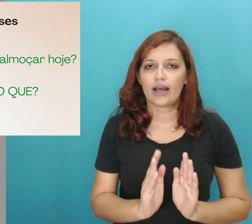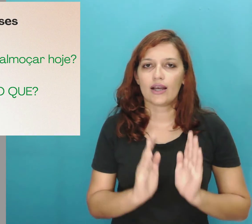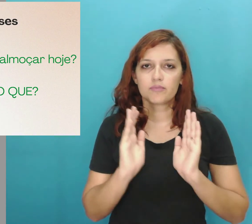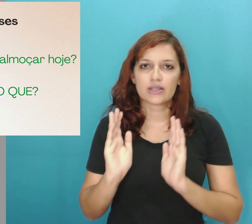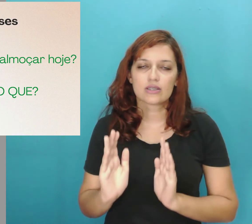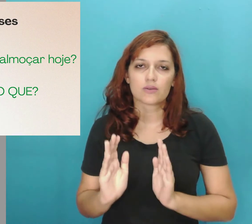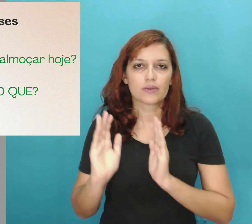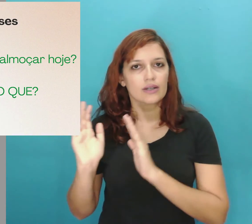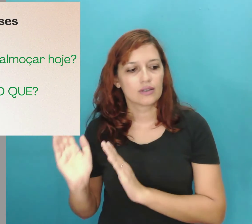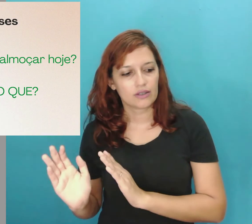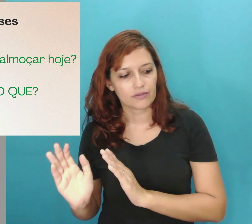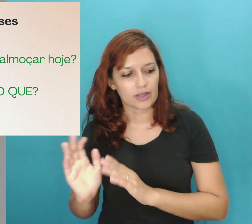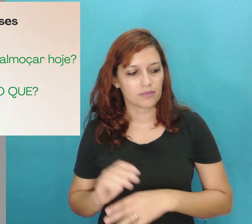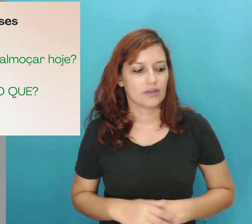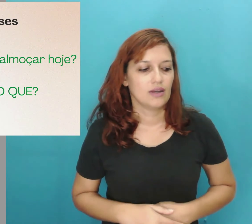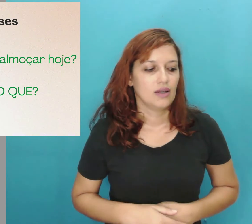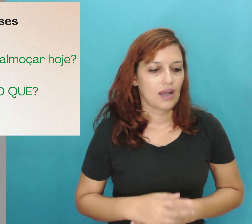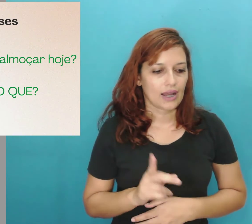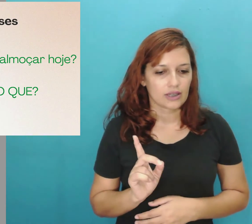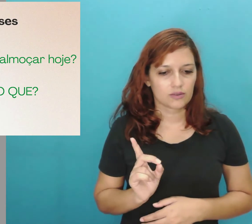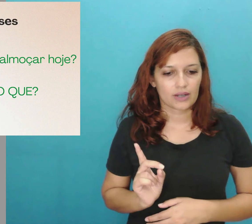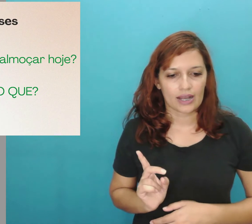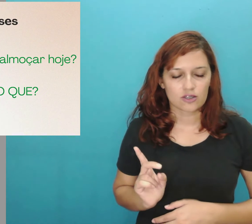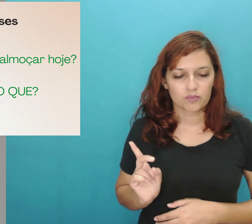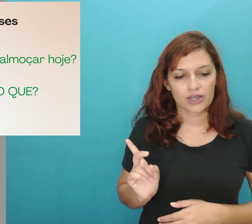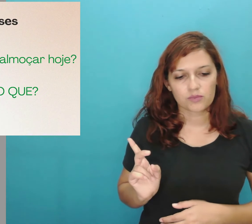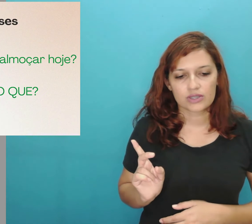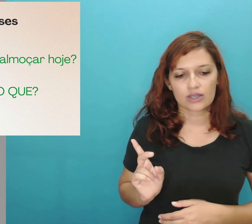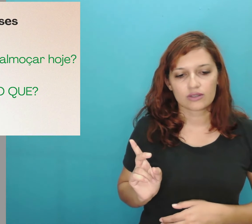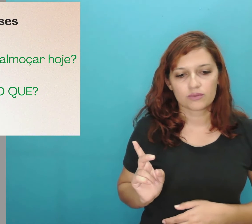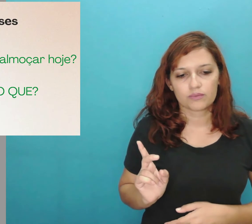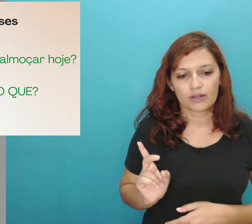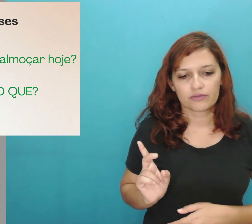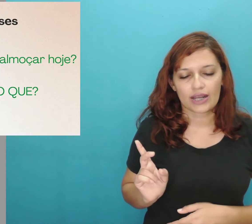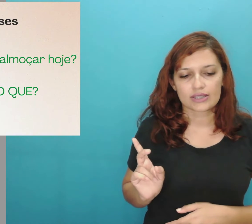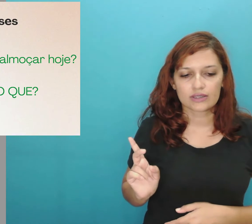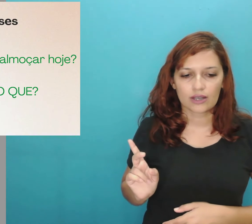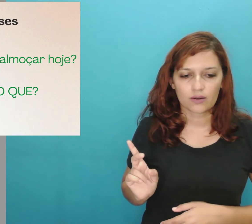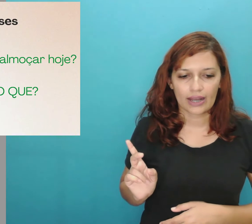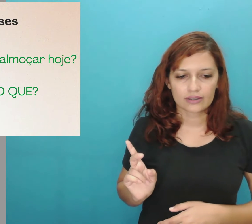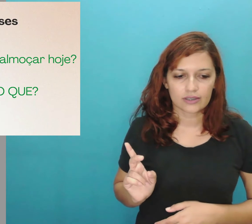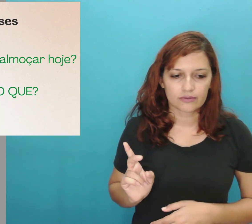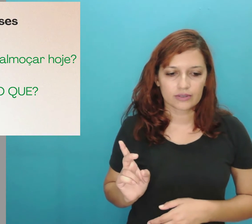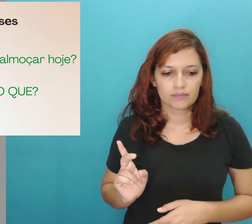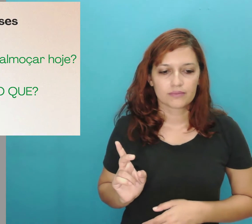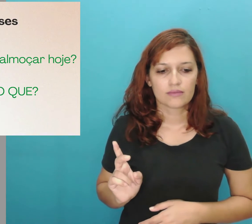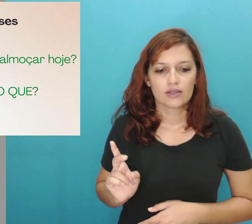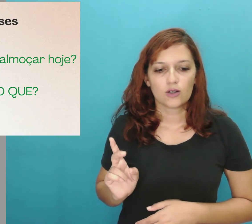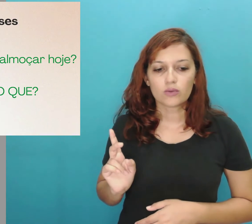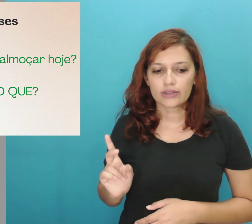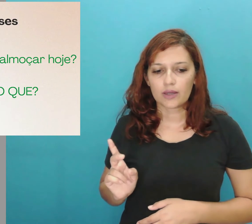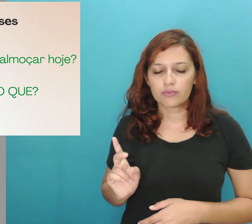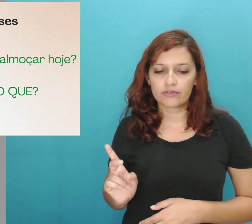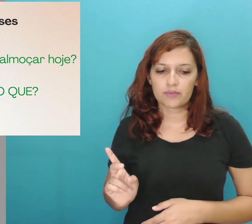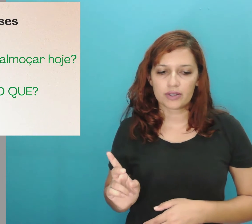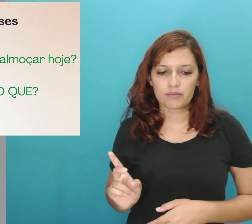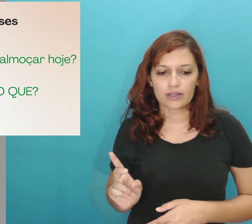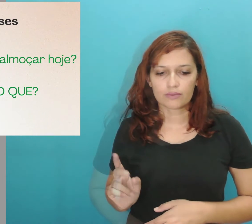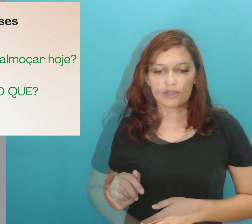lugar, pessoa e verbo. Aqui no caso, mesmo sendo uma frase interrogativa, o tempo vem primeiro.